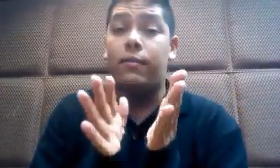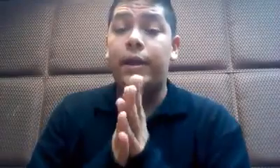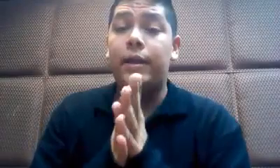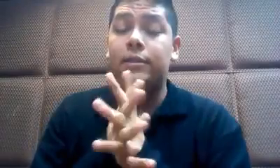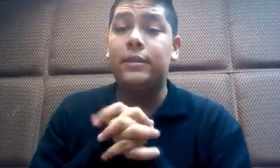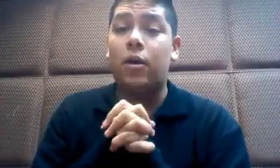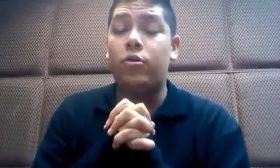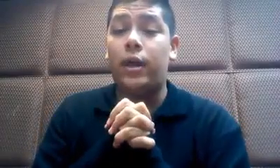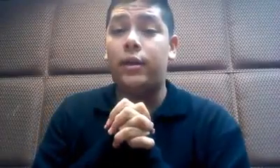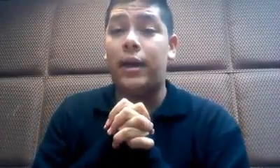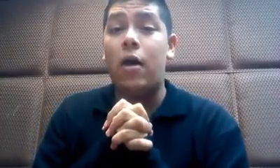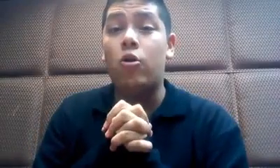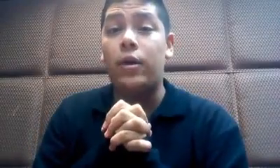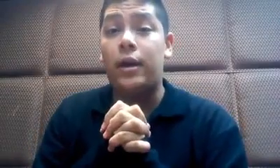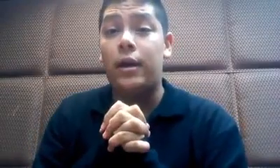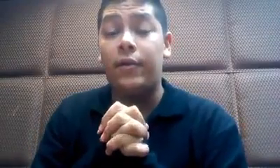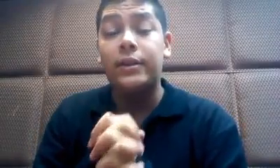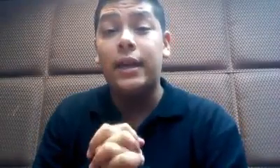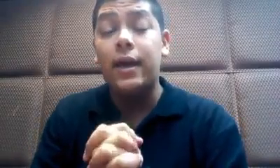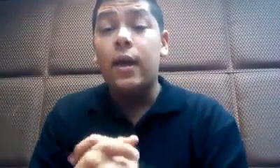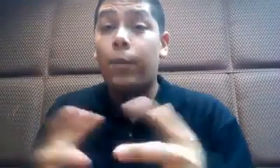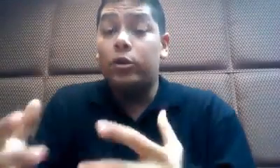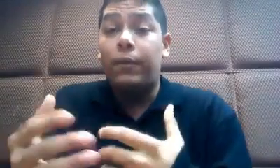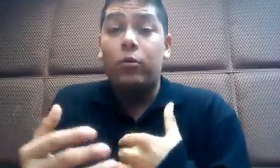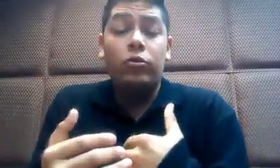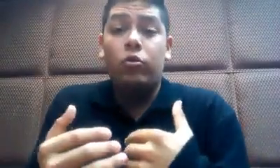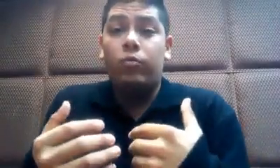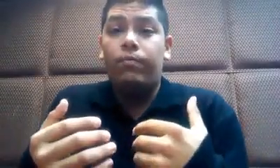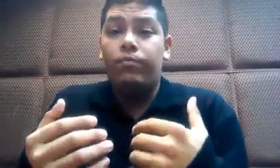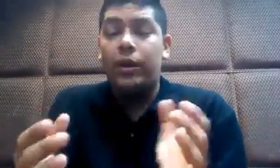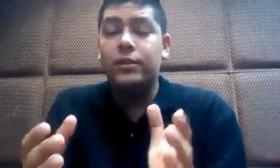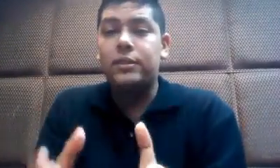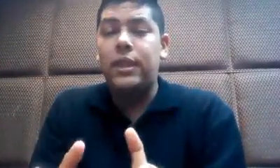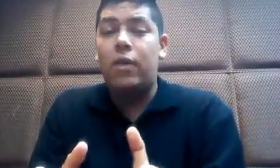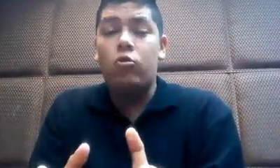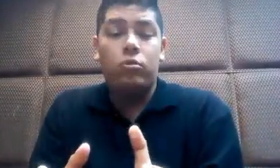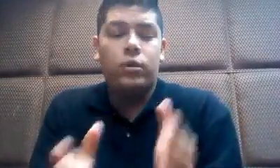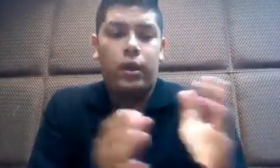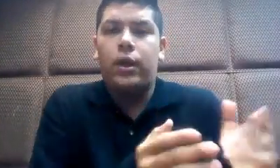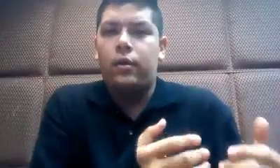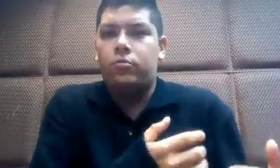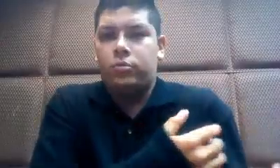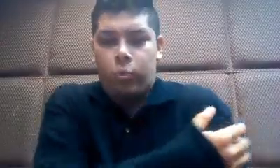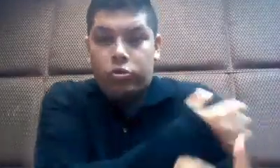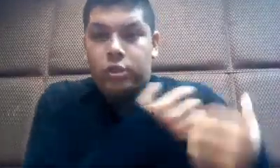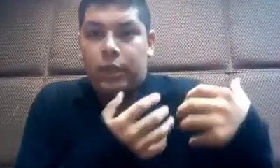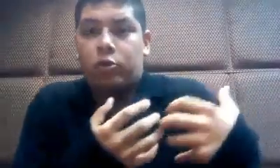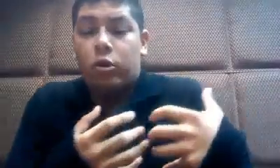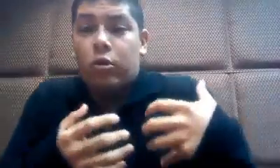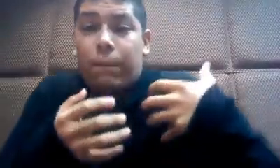venir sentado del lado de la ventana. Pero también cuando vienes de ese lado, que cuando te toca una